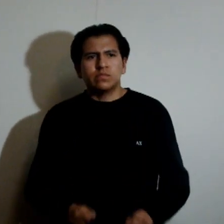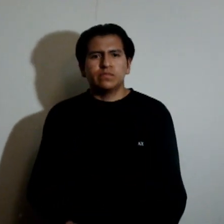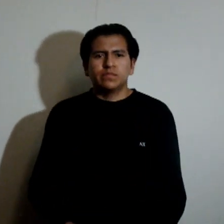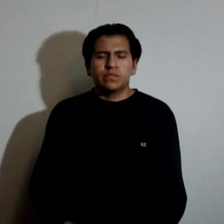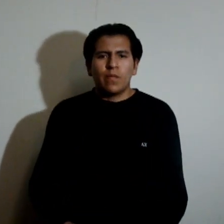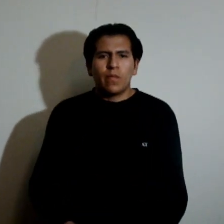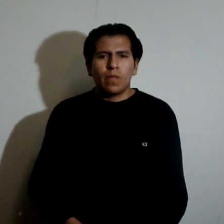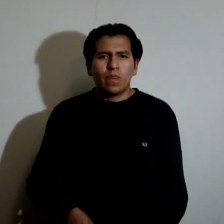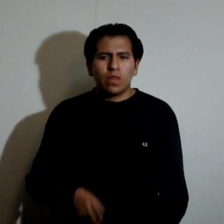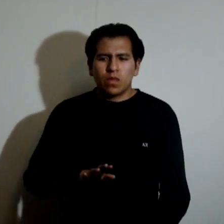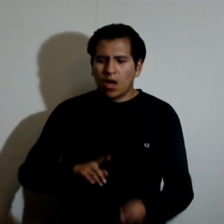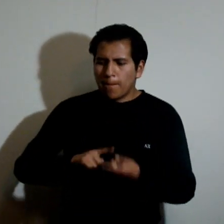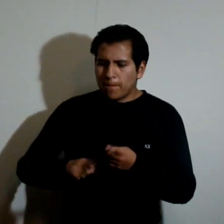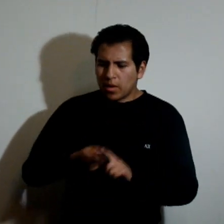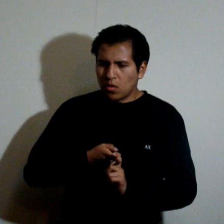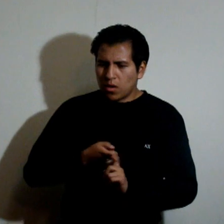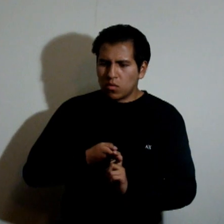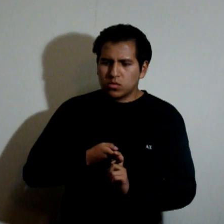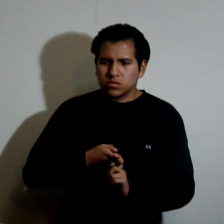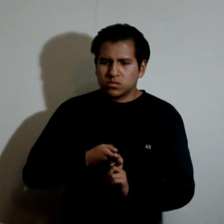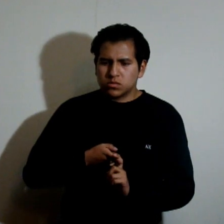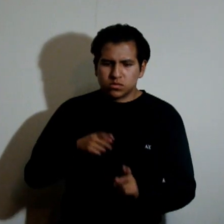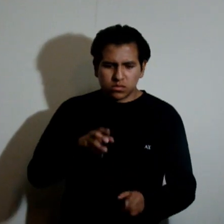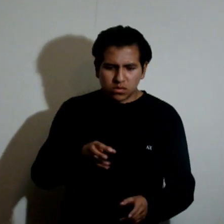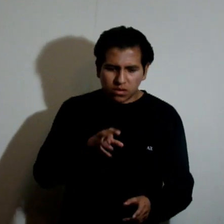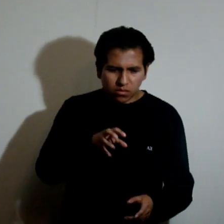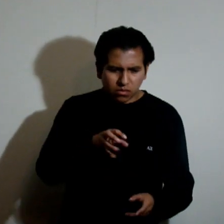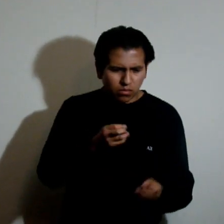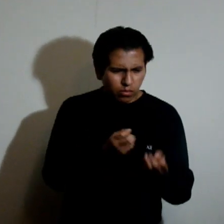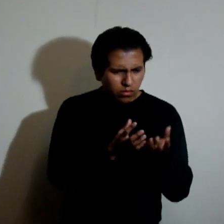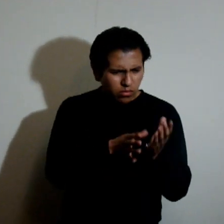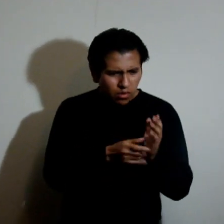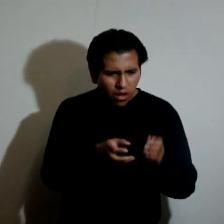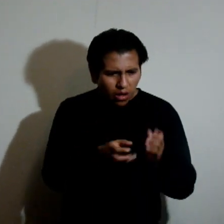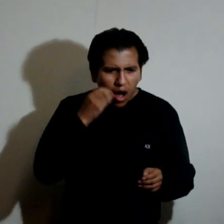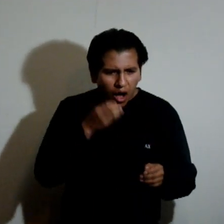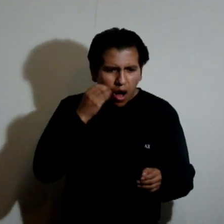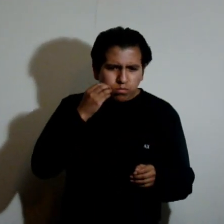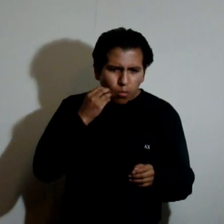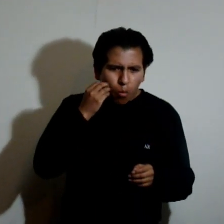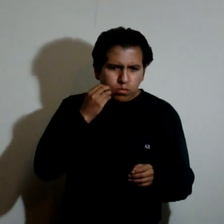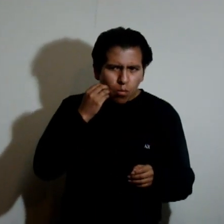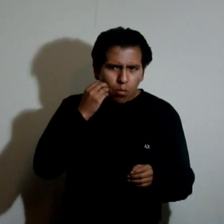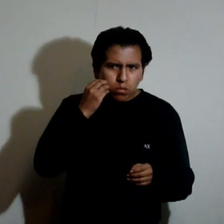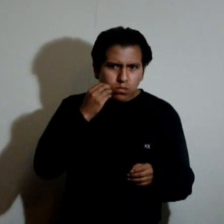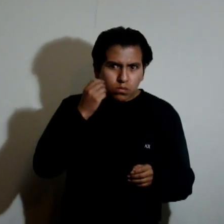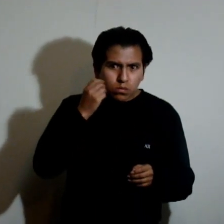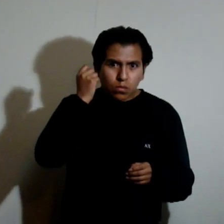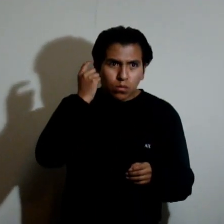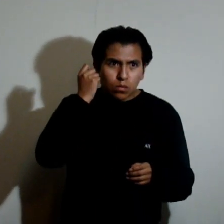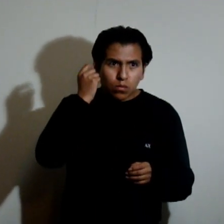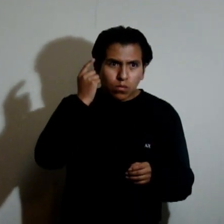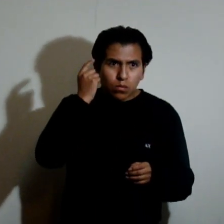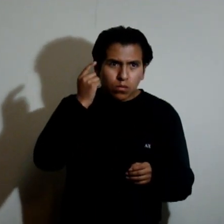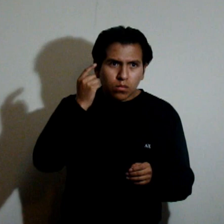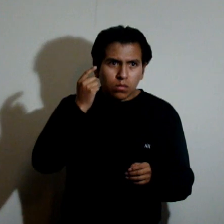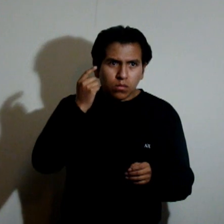Sus compañeros, al mascar la hoja de coca, se dan cuenta que calma